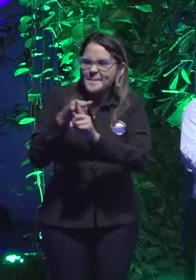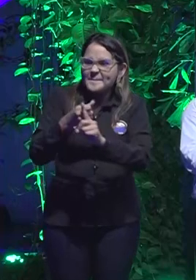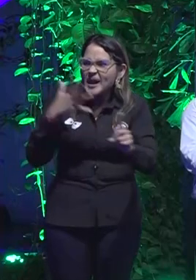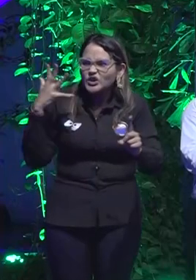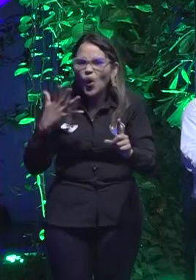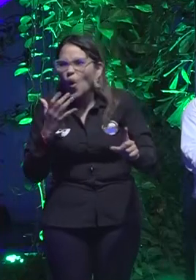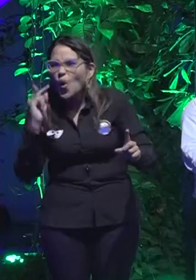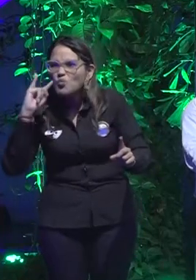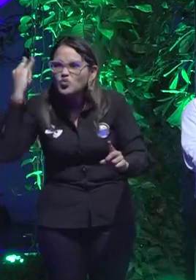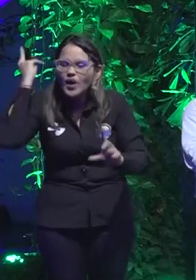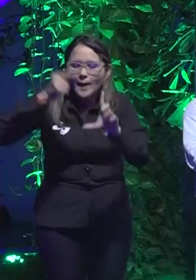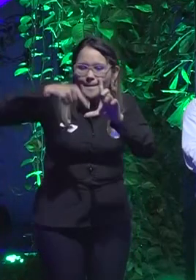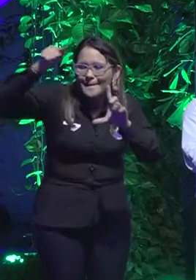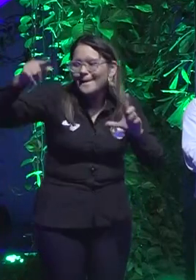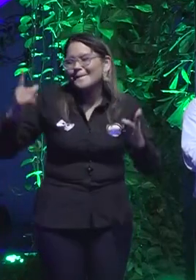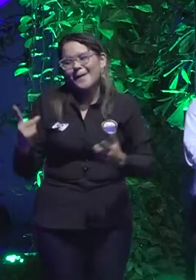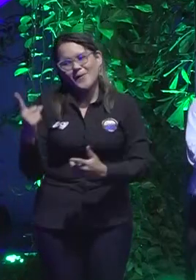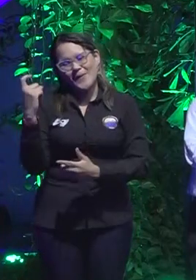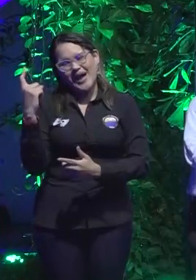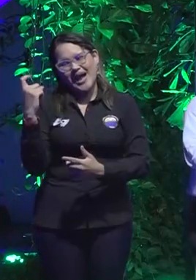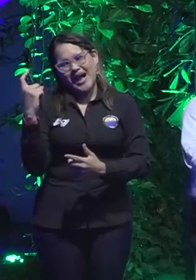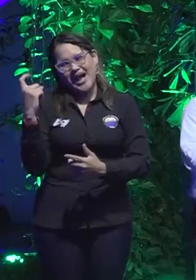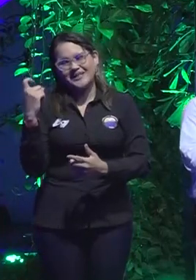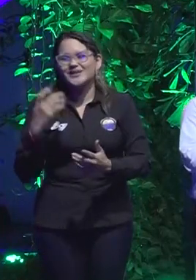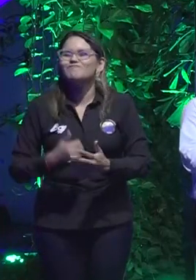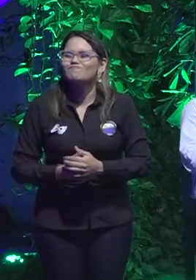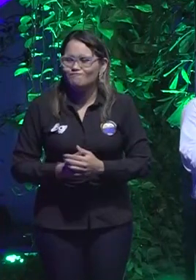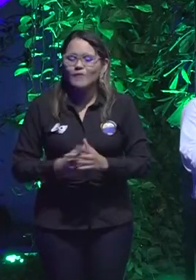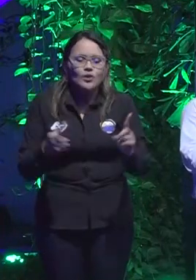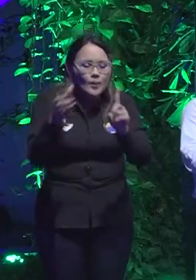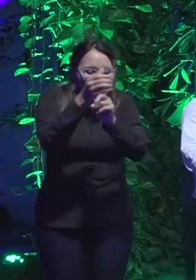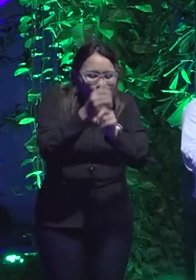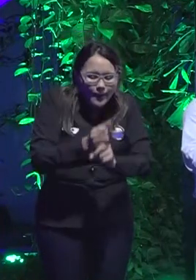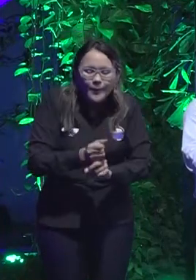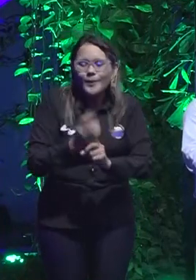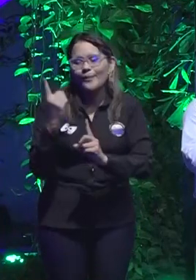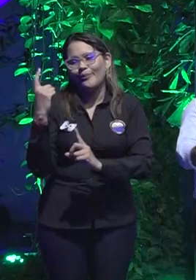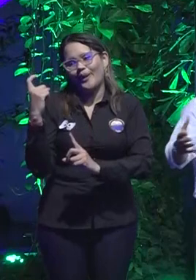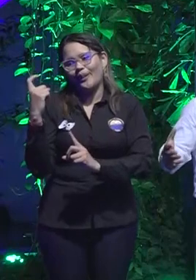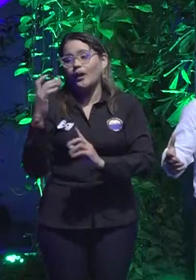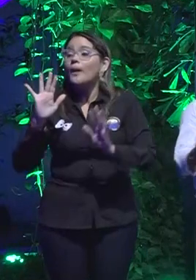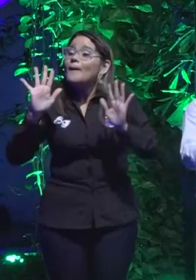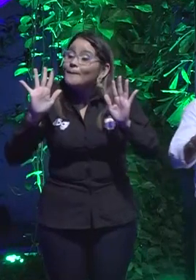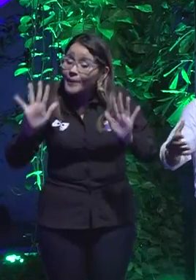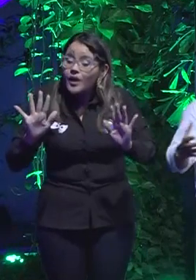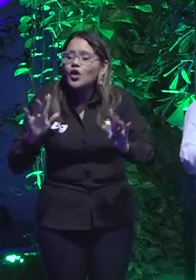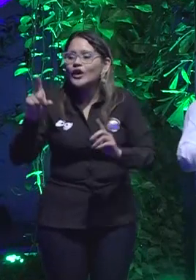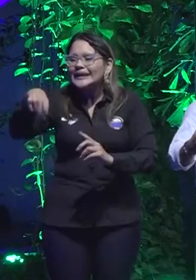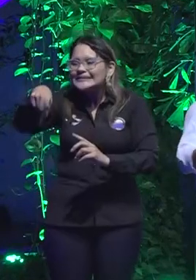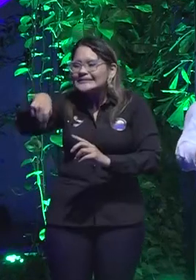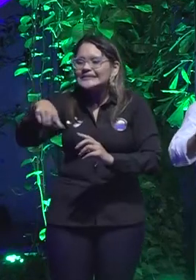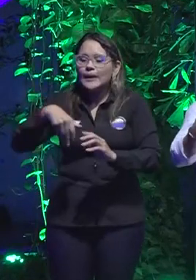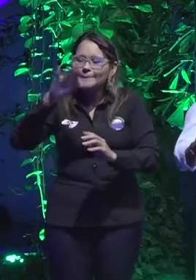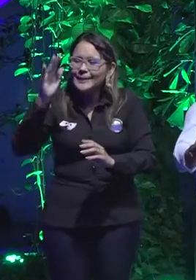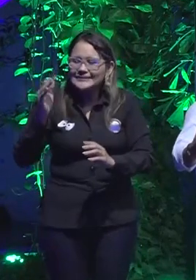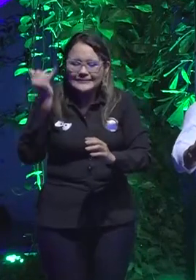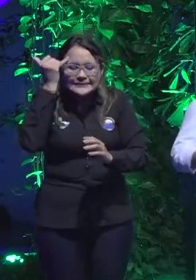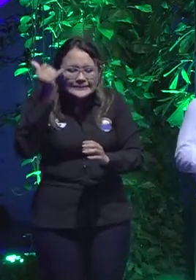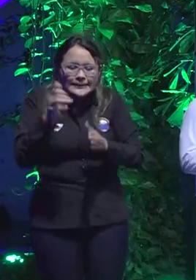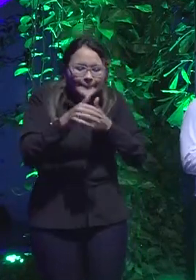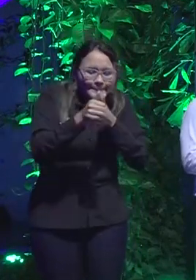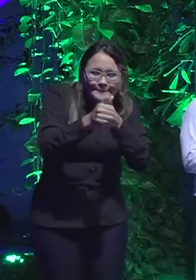de impactos. Nos faltan indicadores y mediciones sobre ese impacto. Y necesitamos una política y una hoja de ruta más